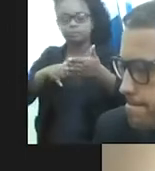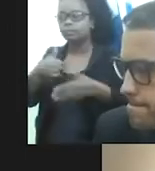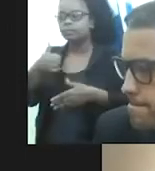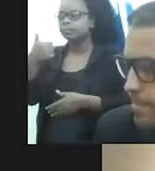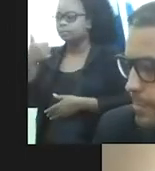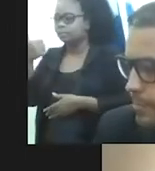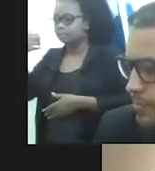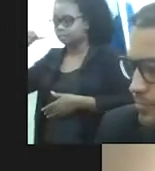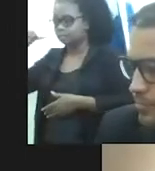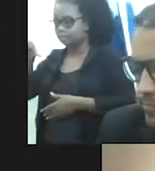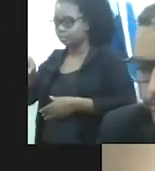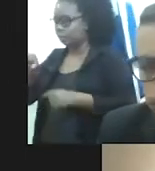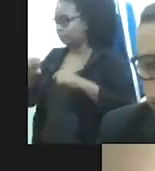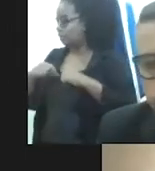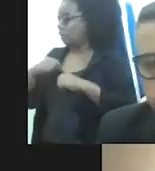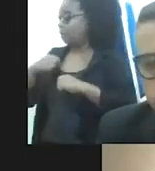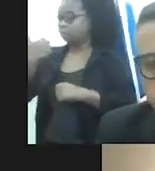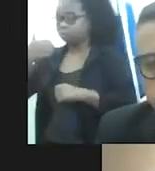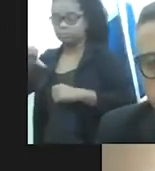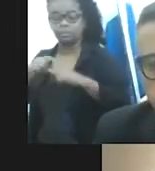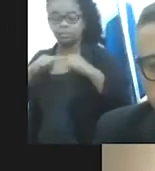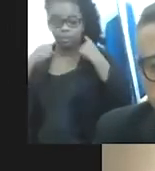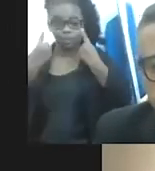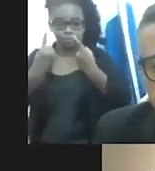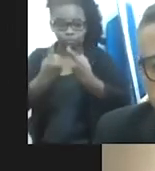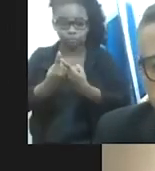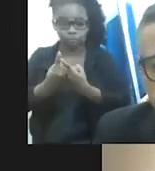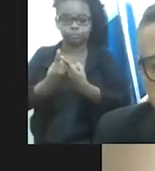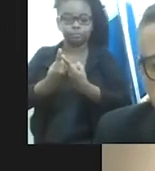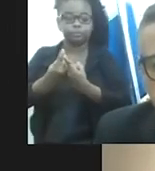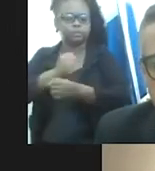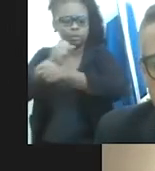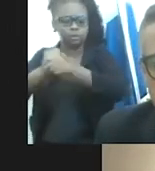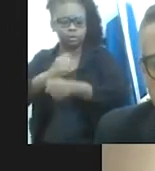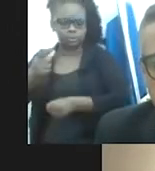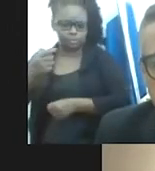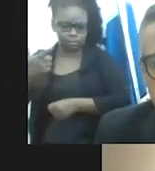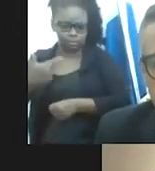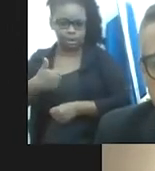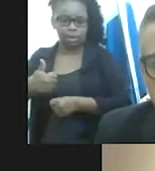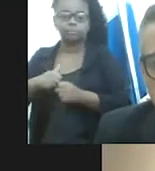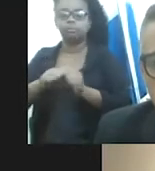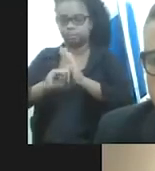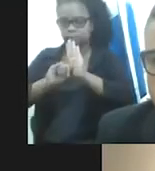19ª legislatura. 9ª reunião ordinária de 30 de março de 2021.